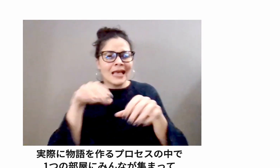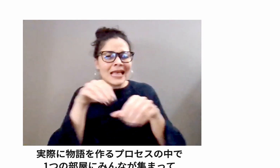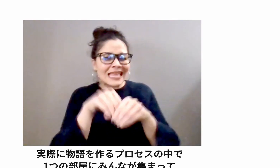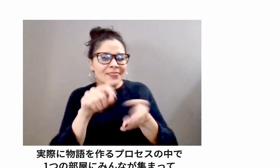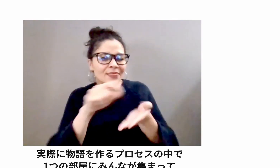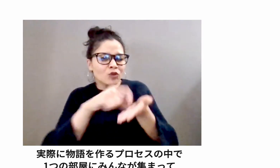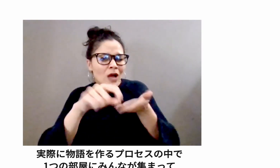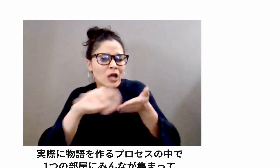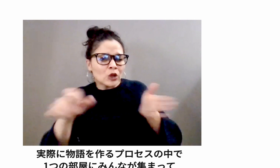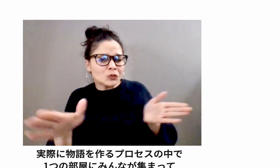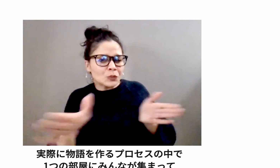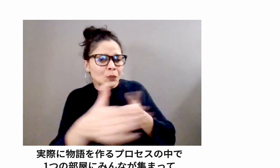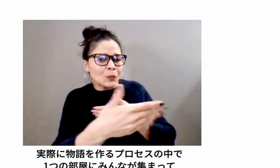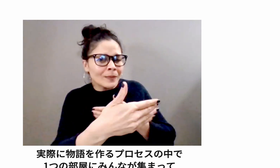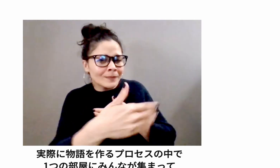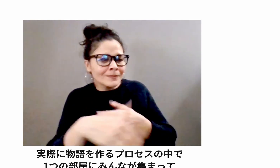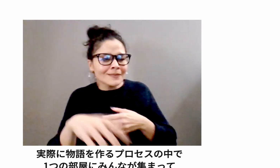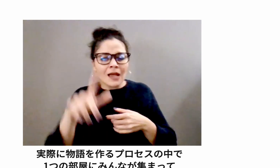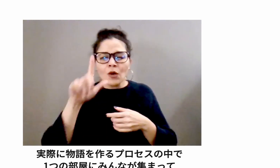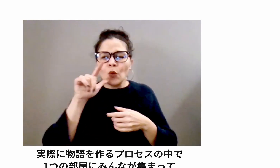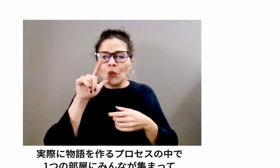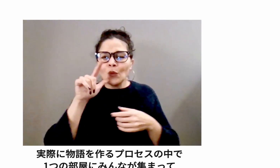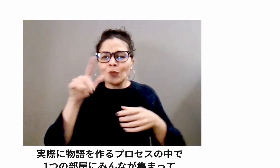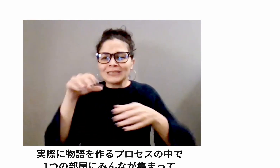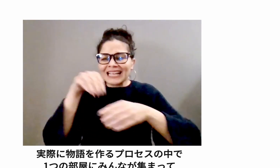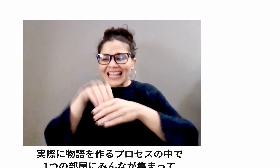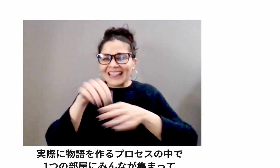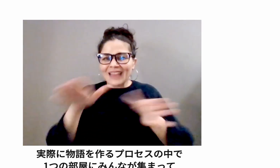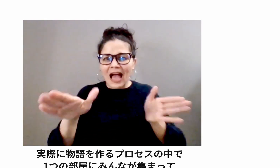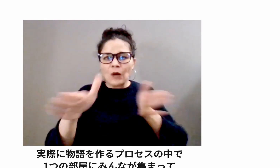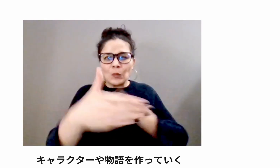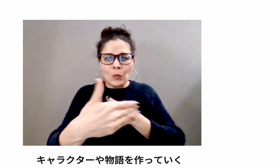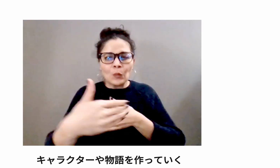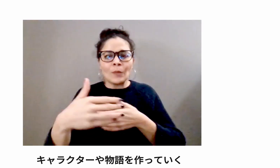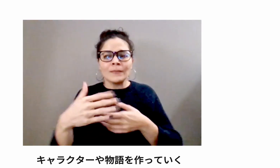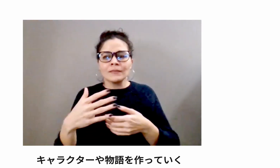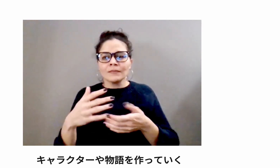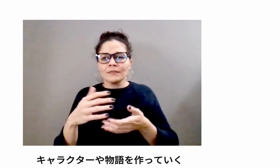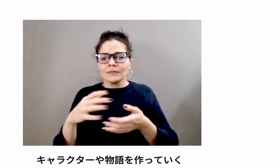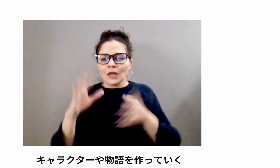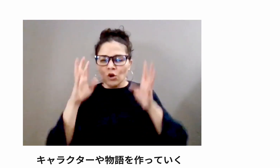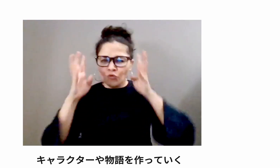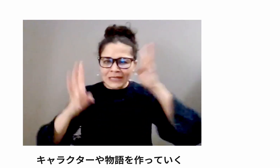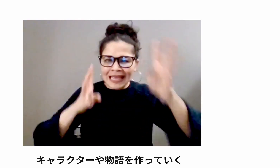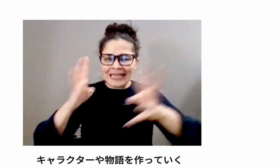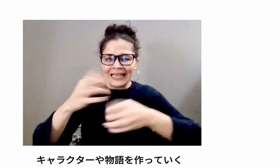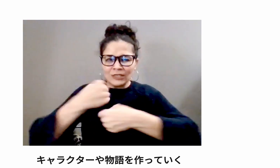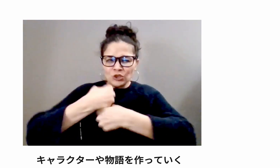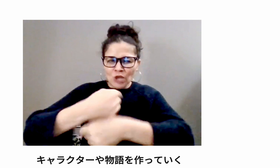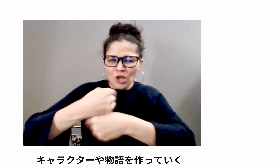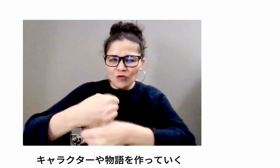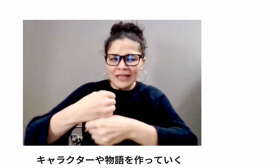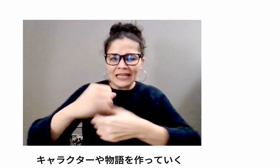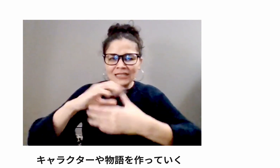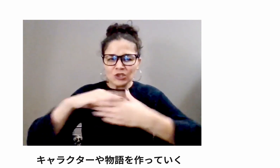で、そのライティングルームの中でみんなが寄り集まってキャラクター作りをしたり物語を作っていく中で、